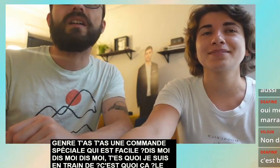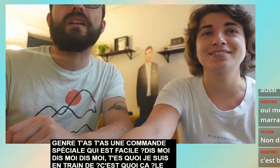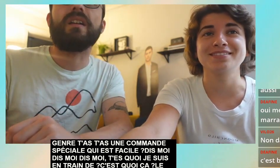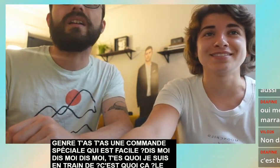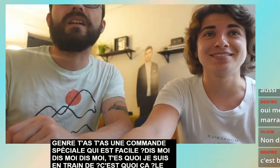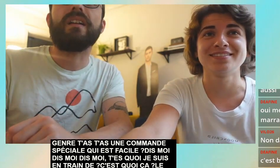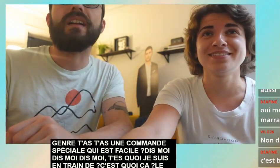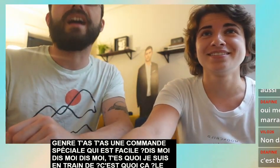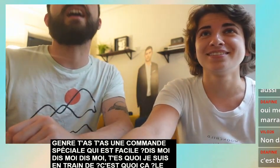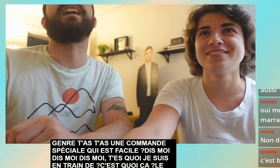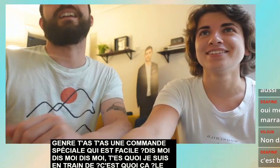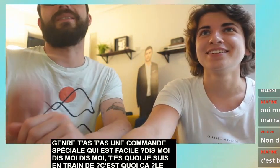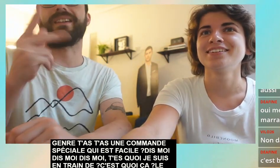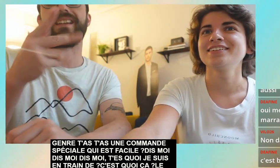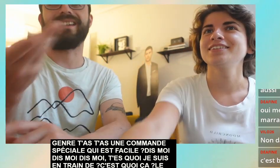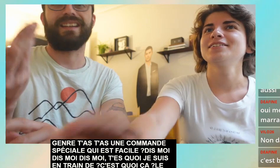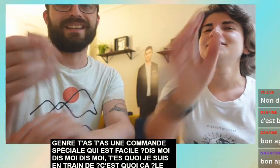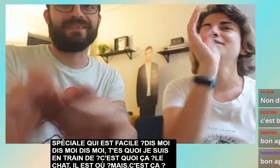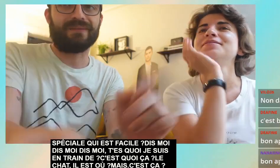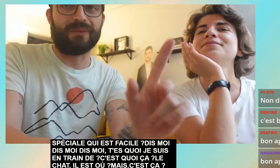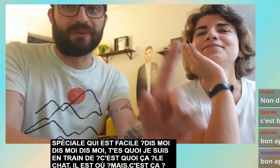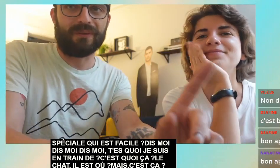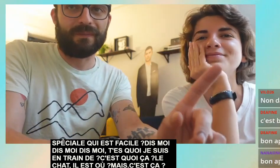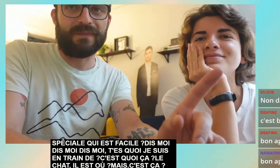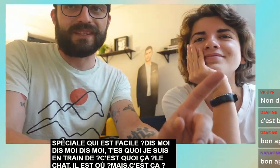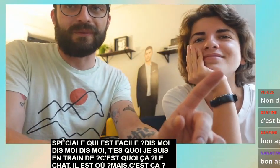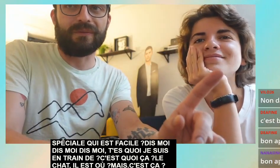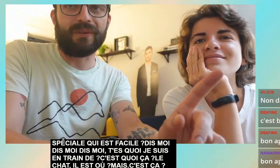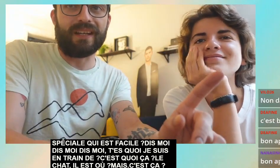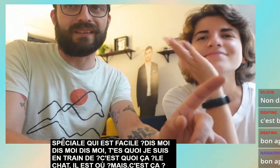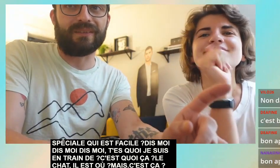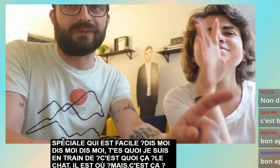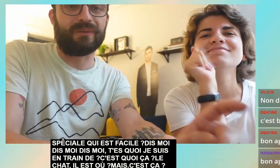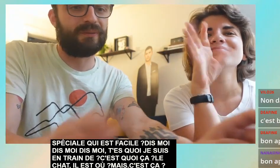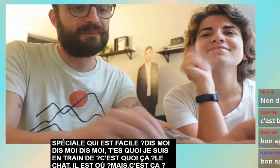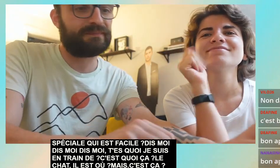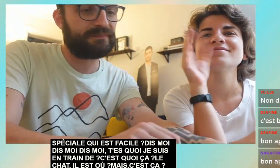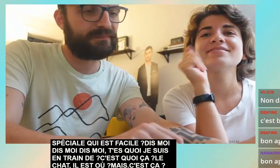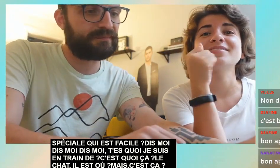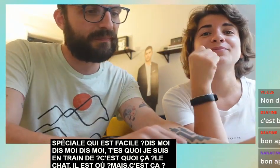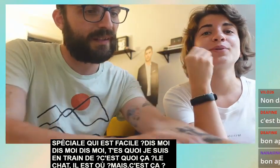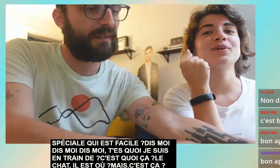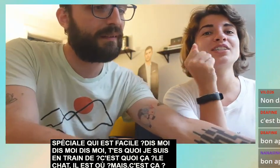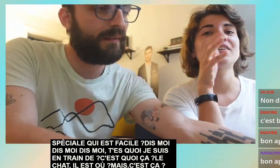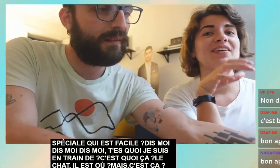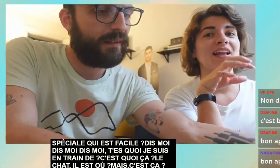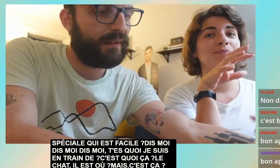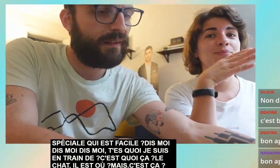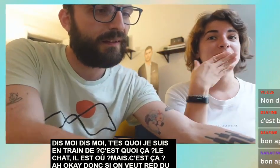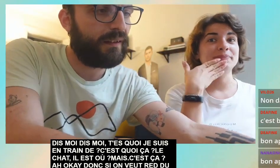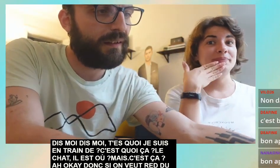c'est ça. Ah, ok. Donc, si on veut raid, du coup... Du courage avec la pluie.